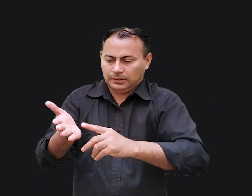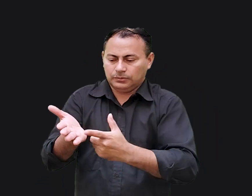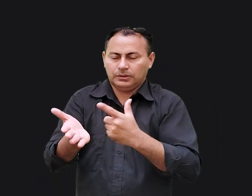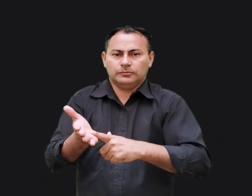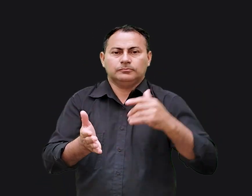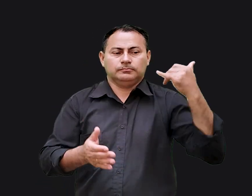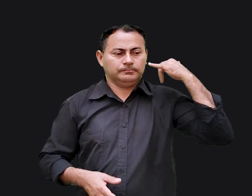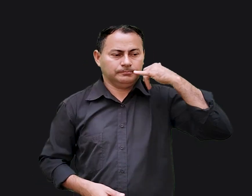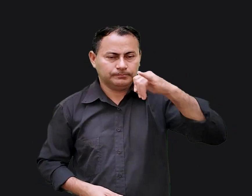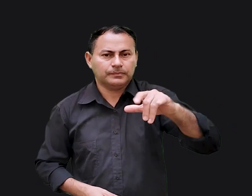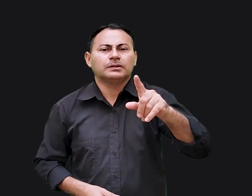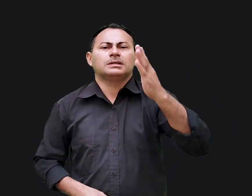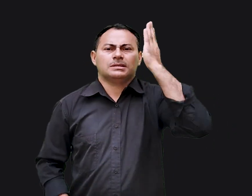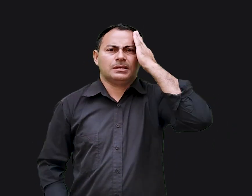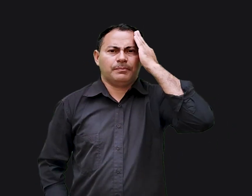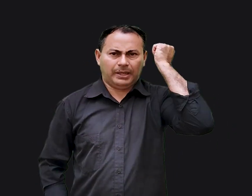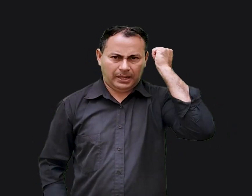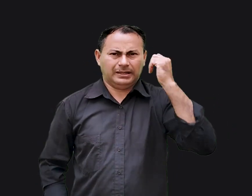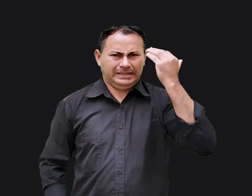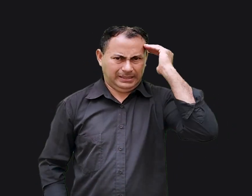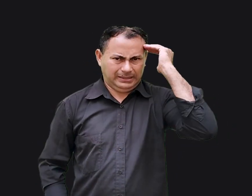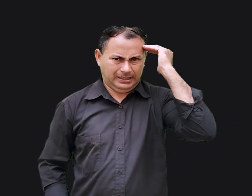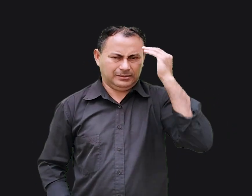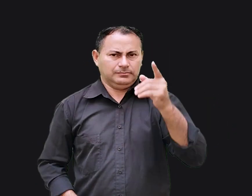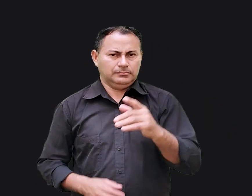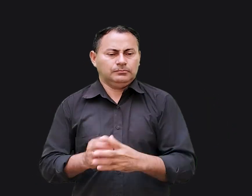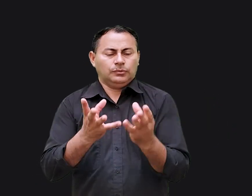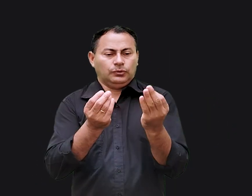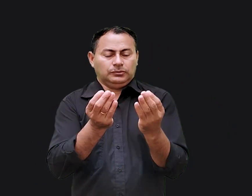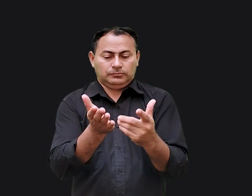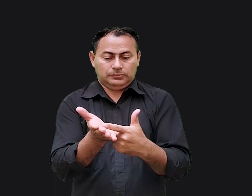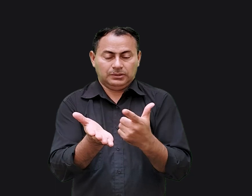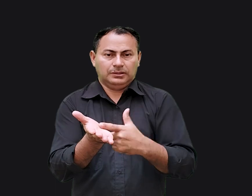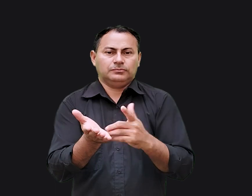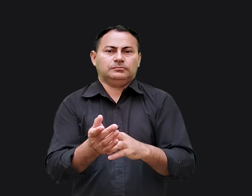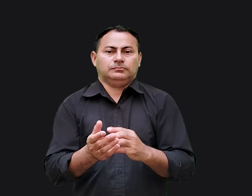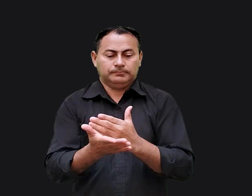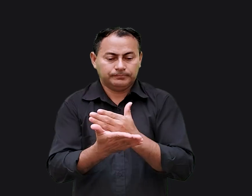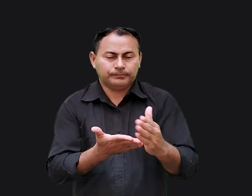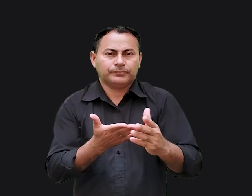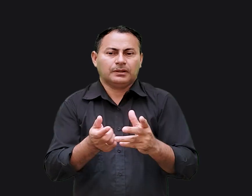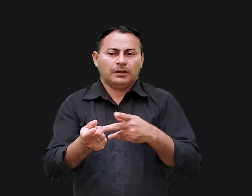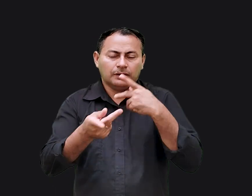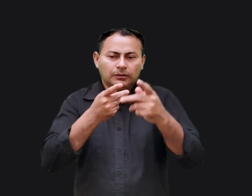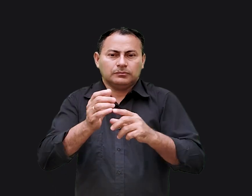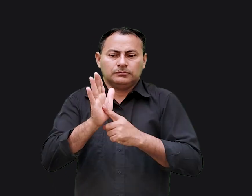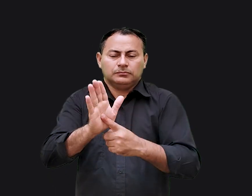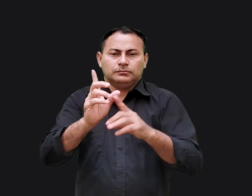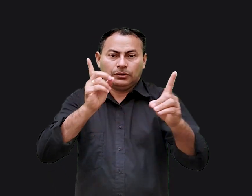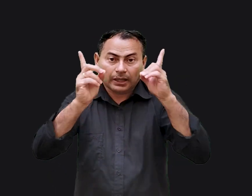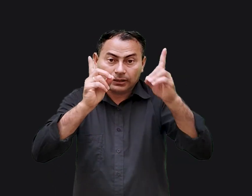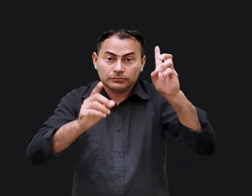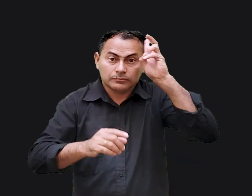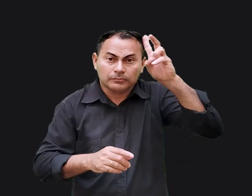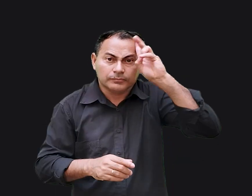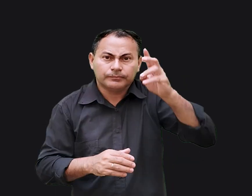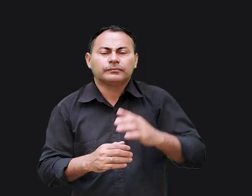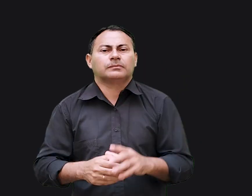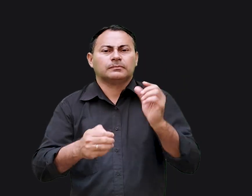livros proféticos, você descobrirá que muitos deles, logo no início, fornecem alguns dados históricos. Isso é